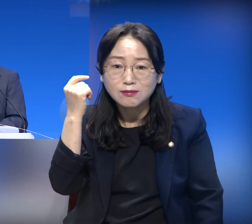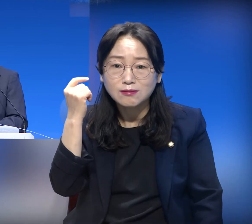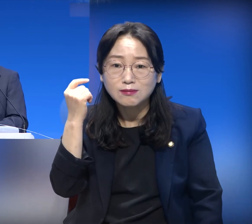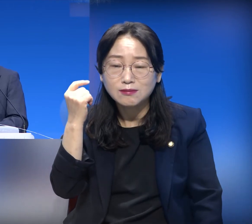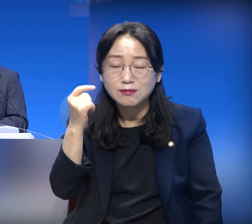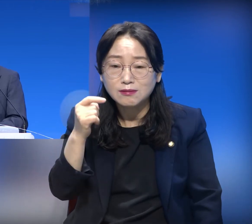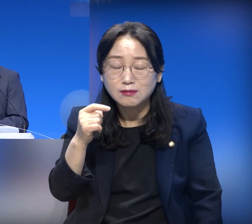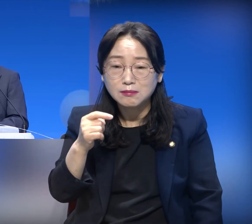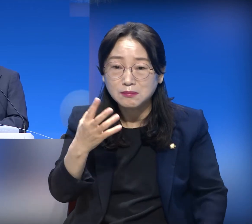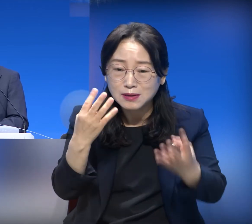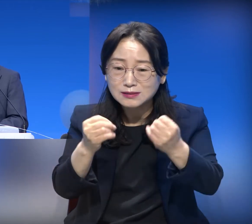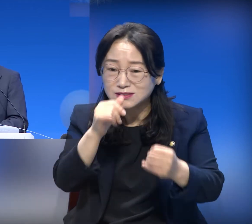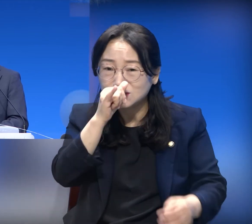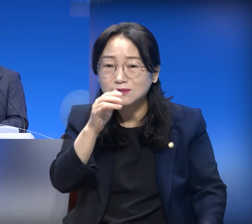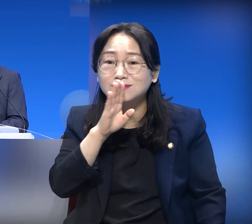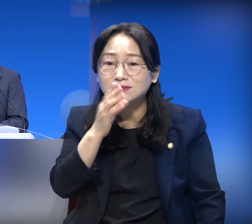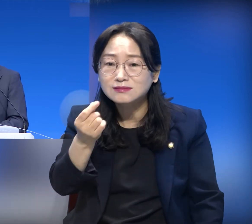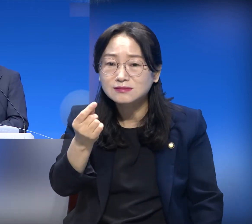얼마나 말씀을